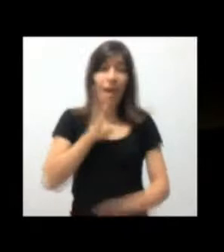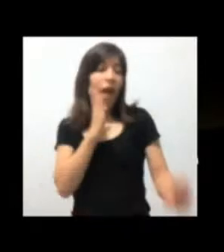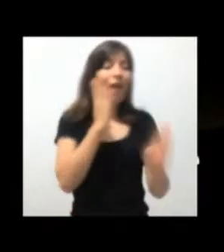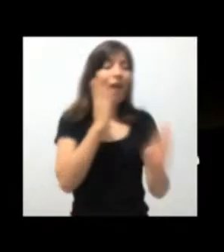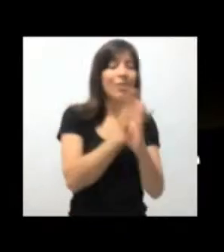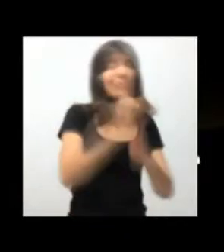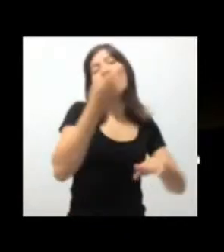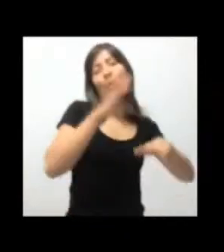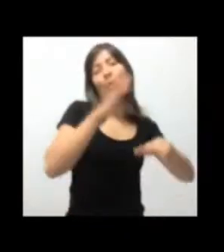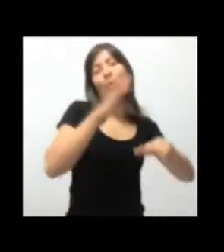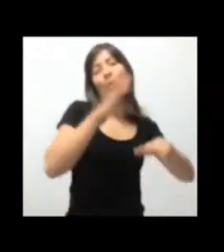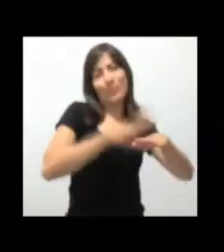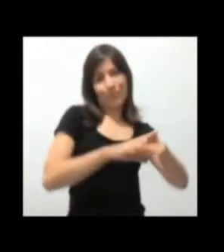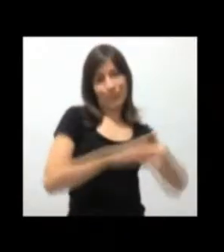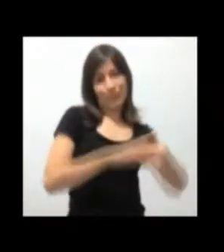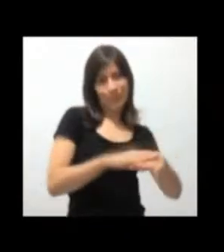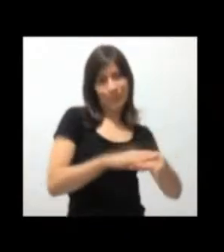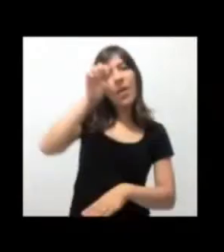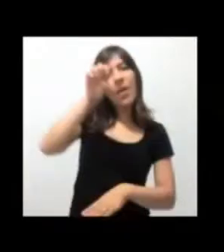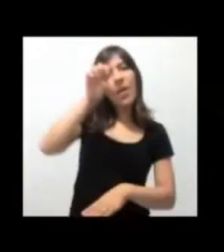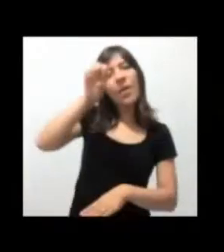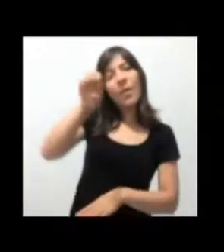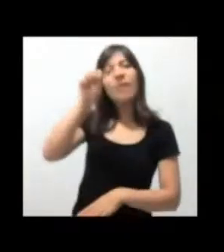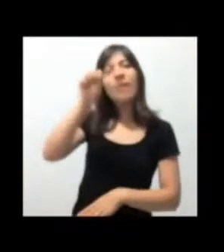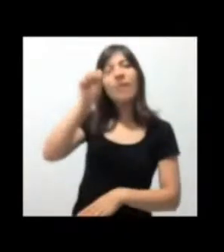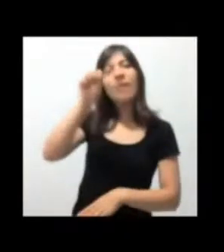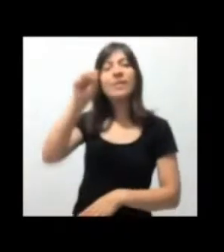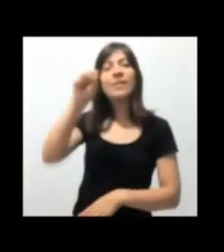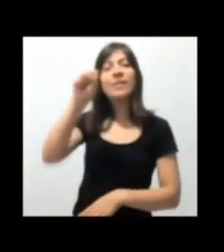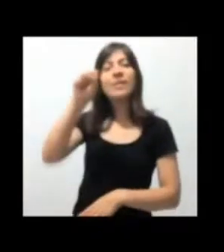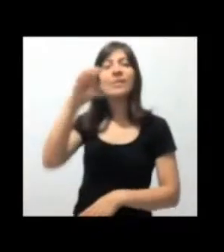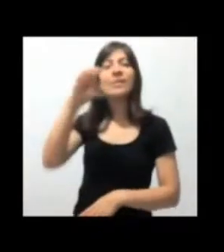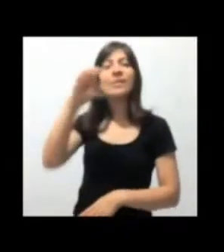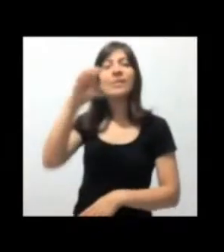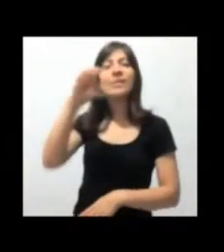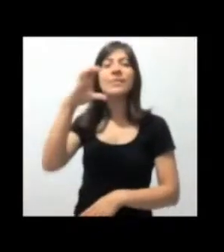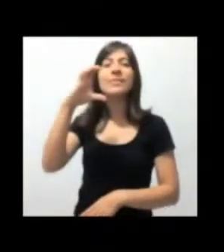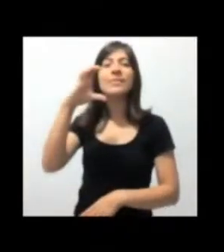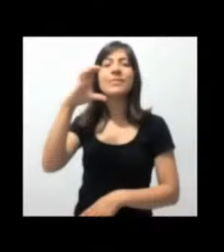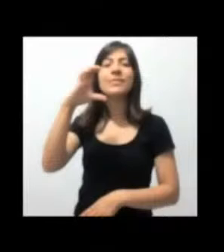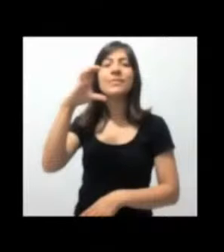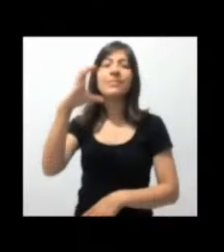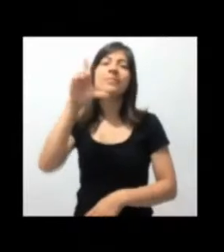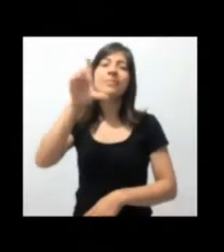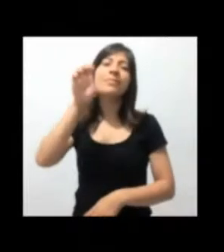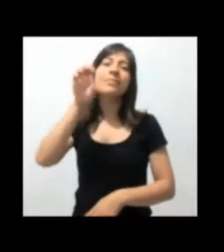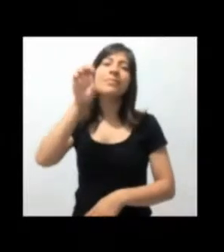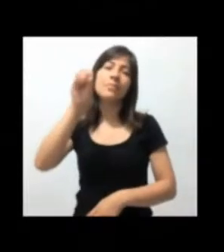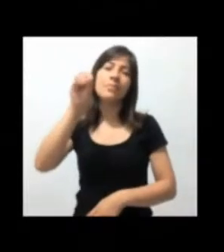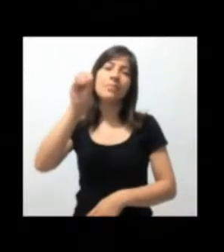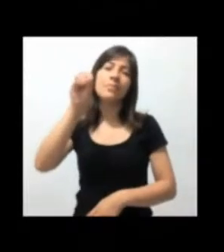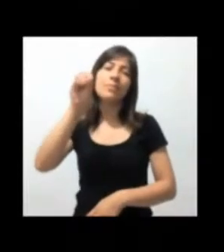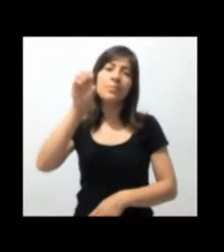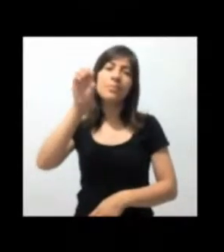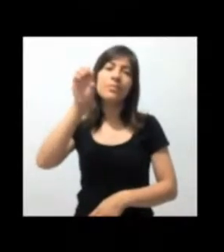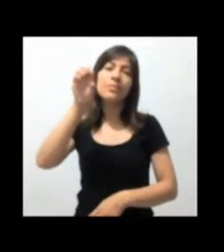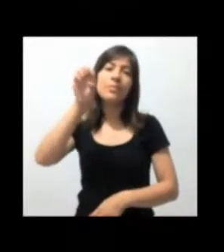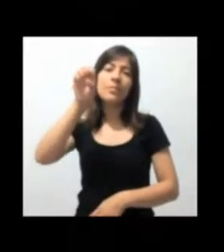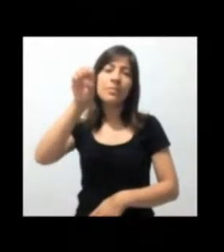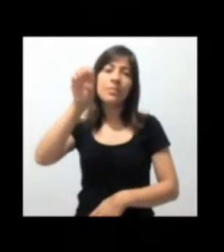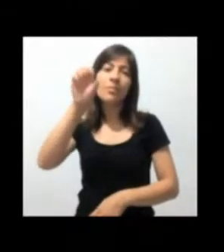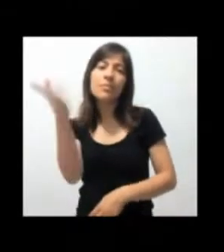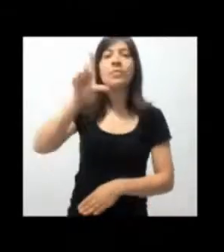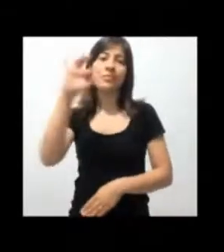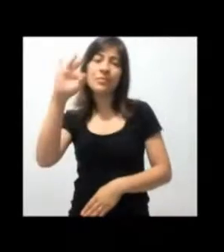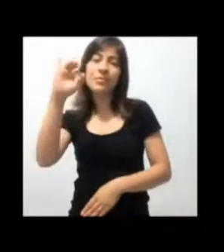brinde, a esclerose múltipla. E hoje eu preciso da Julinha, eu preciso de